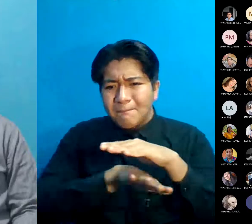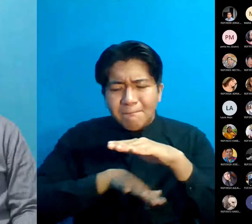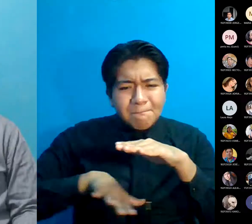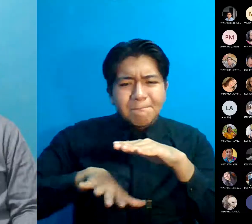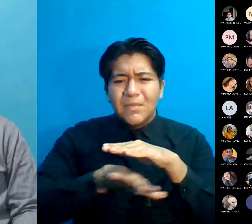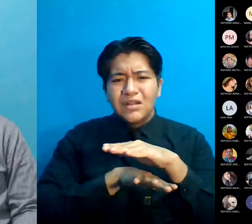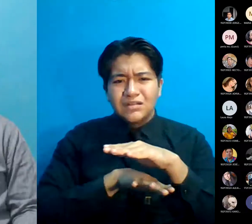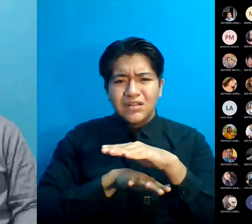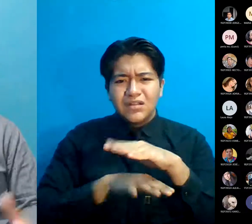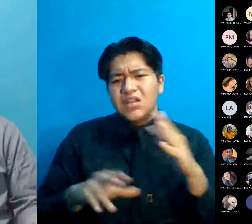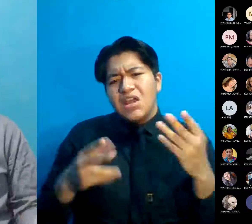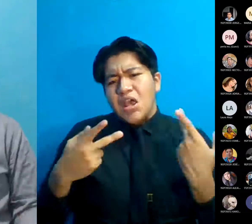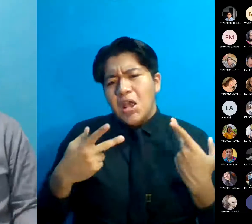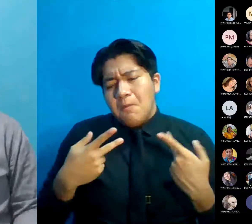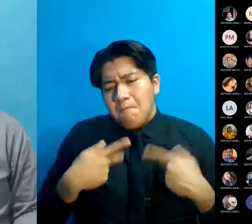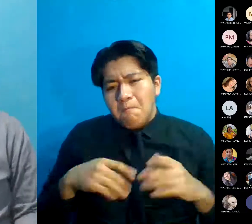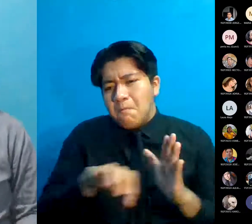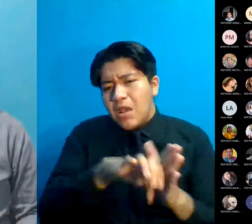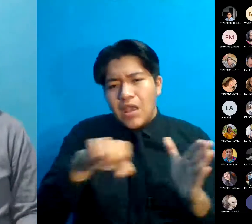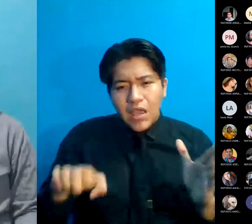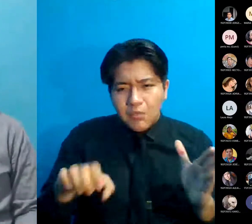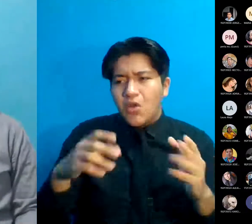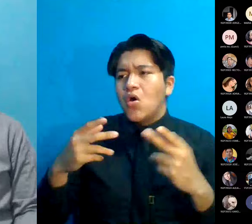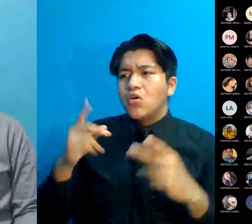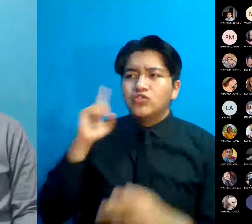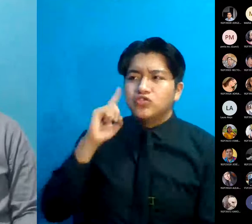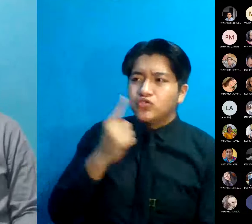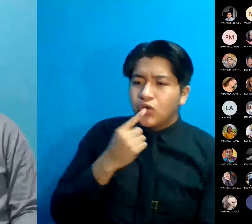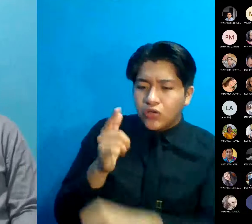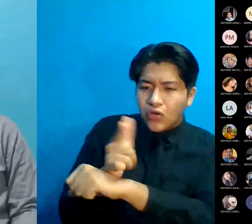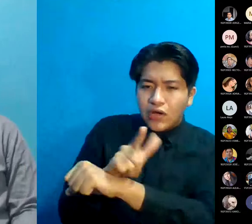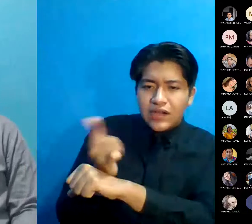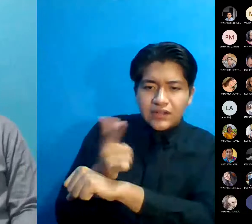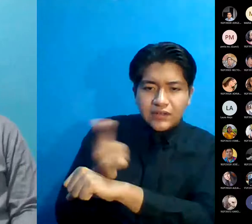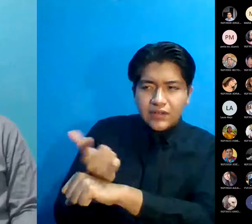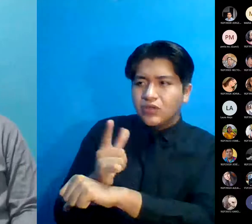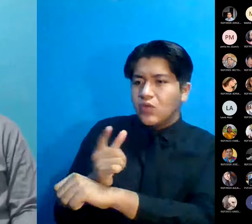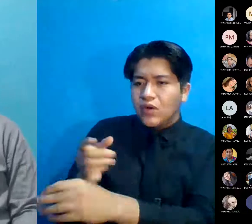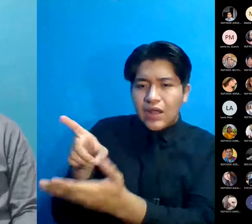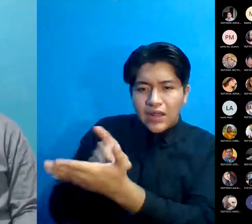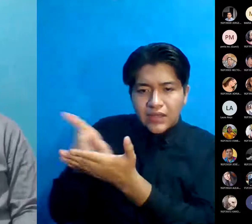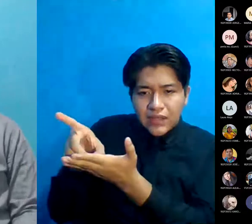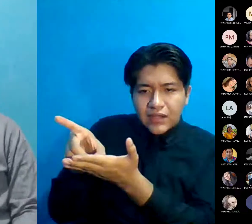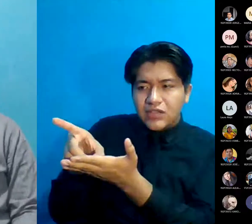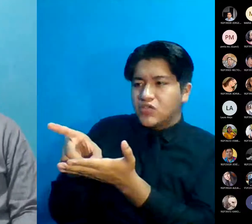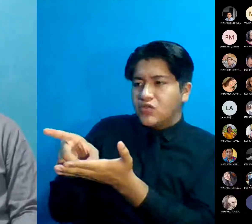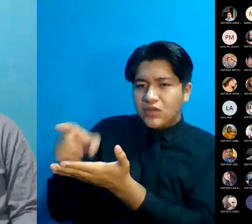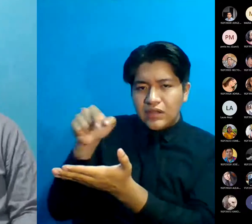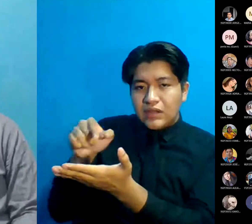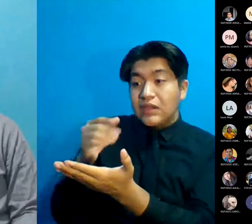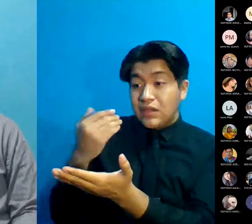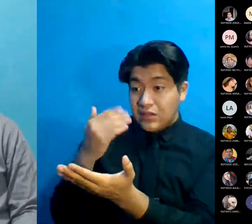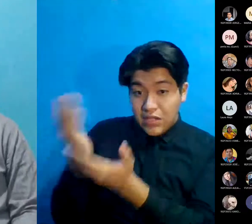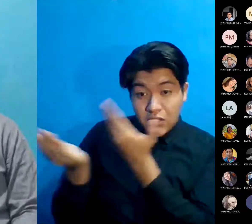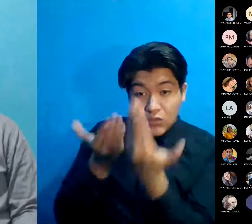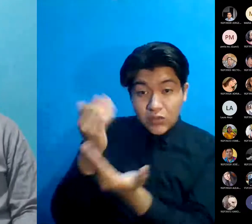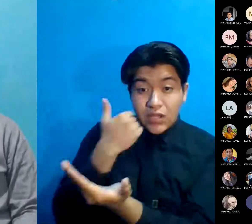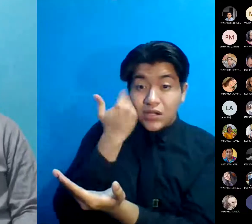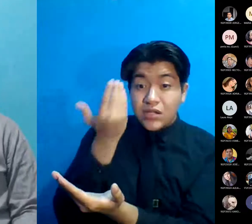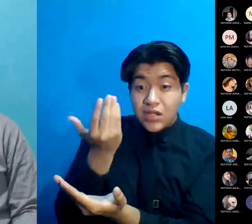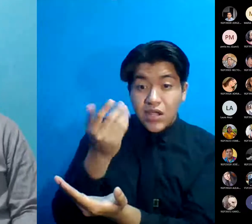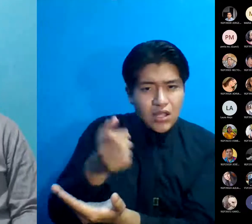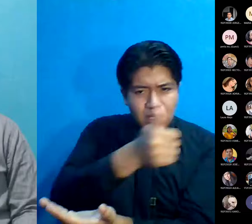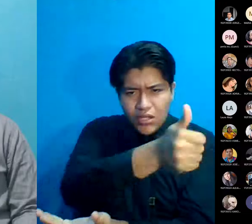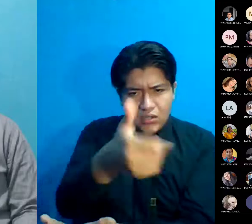un sordo quiere, por ejemplo, estudiar una licenciatura como el derecho y el privilegio igual que nosotros tenemos, que